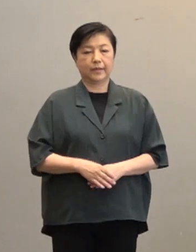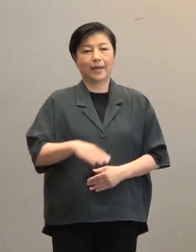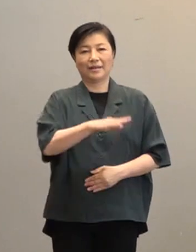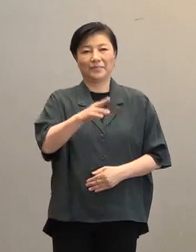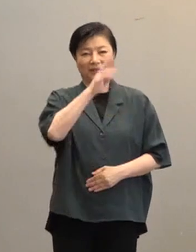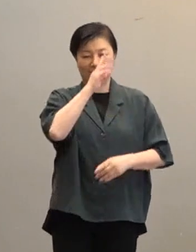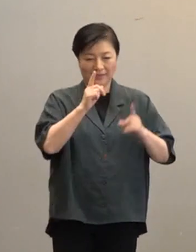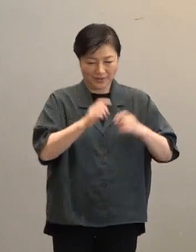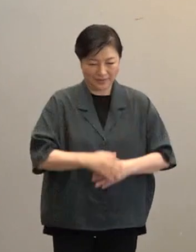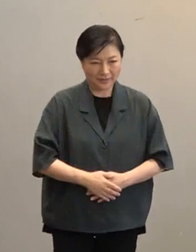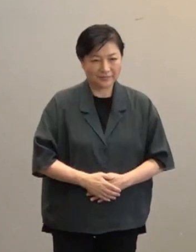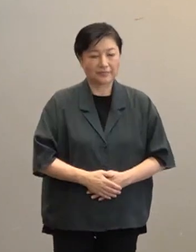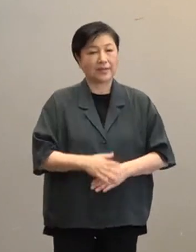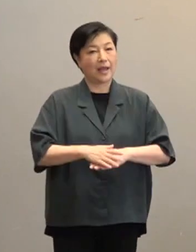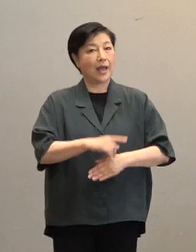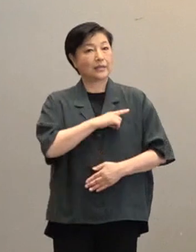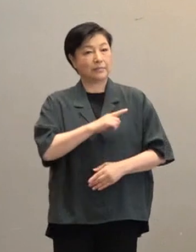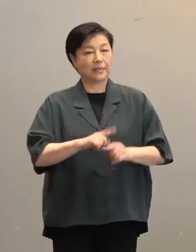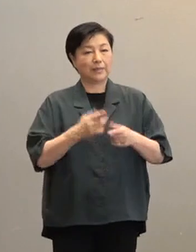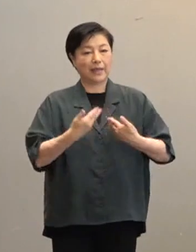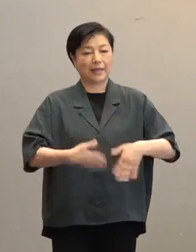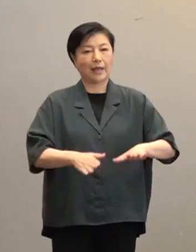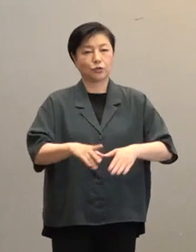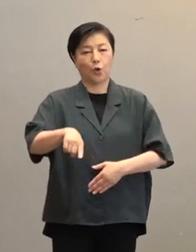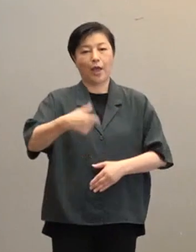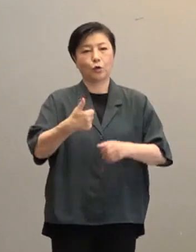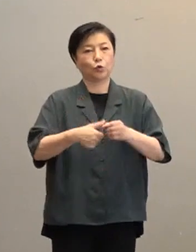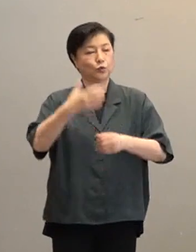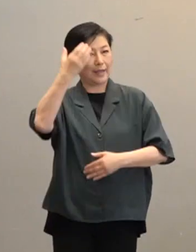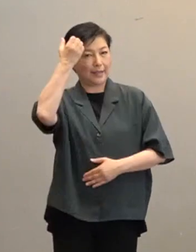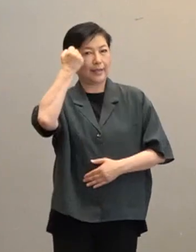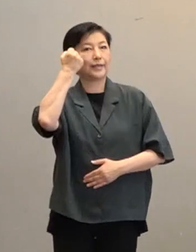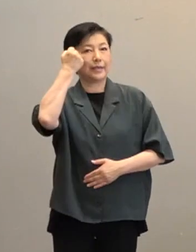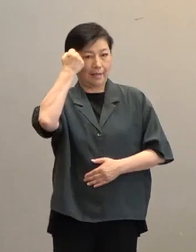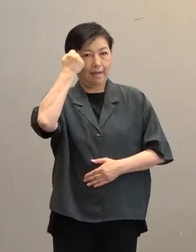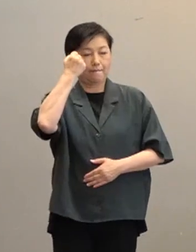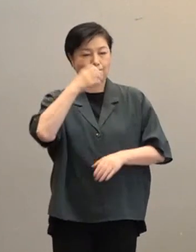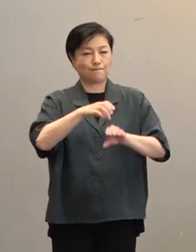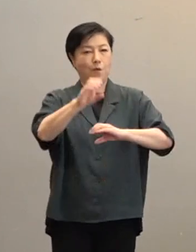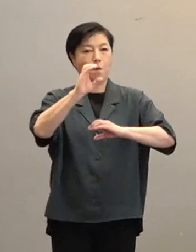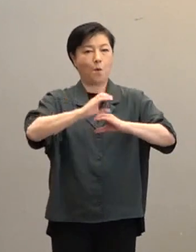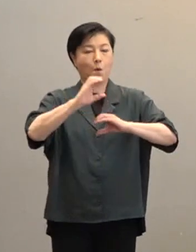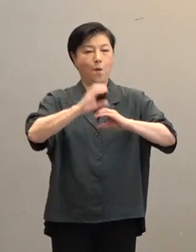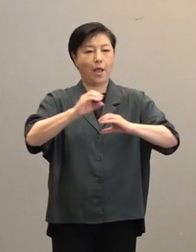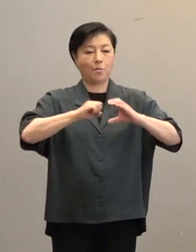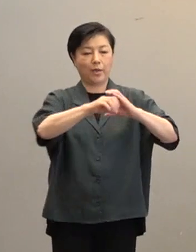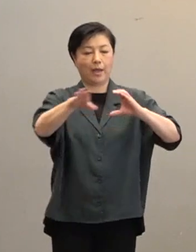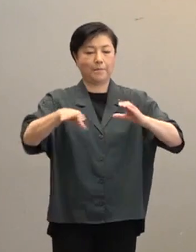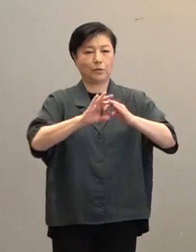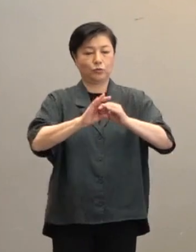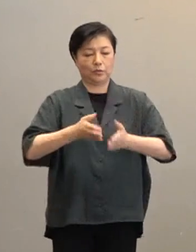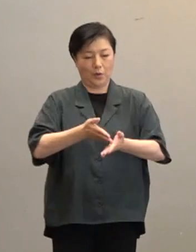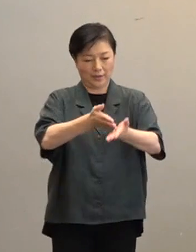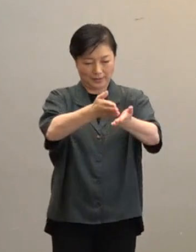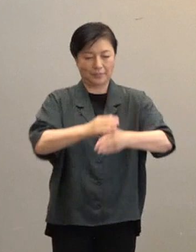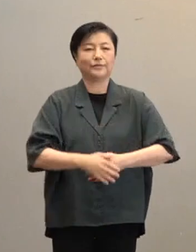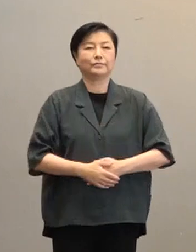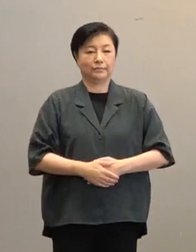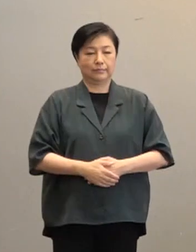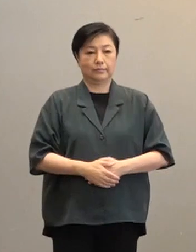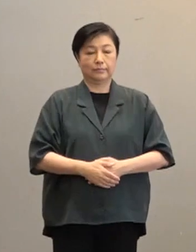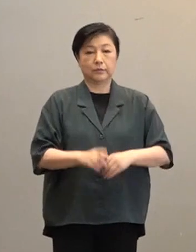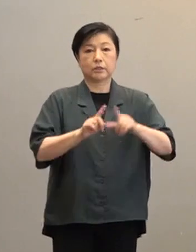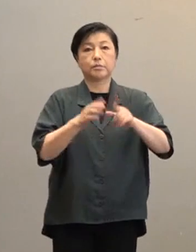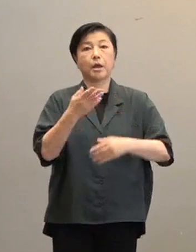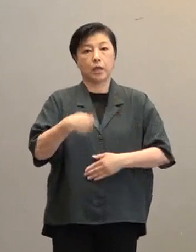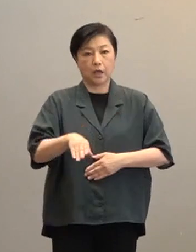皆さんこんにちは。はじめに千葉県誕生150周年記念コラボキャンペーンについてお話をいたします。本県